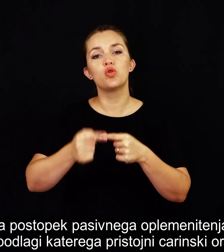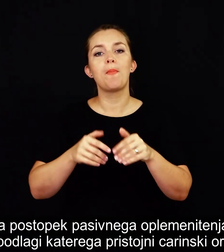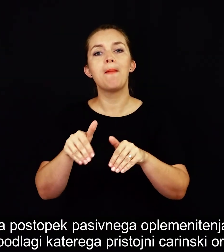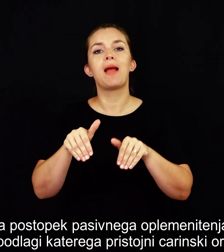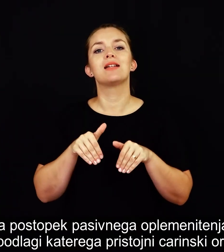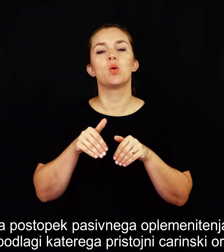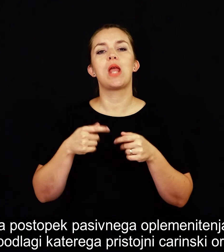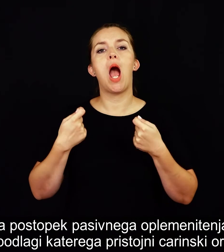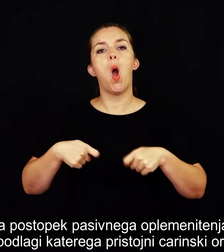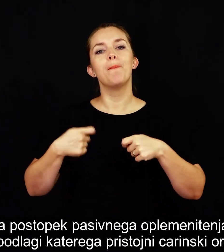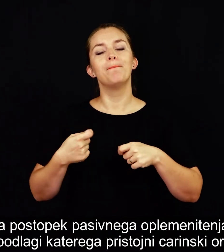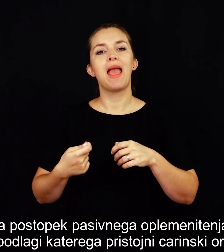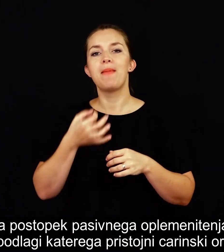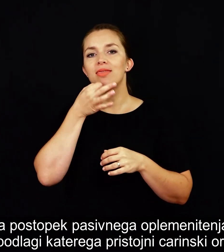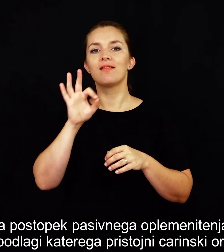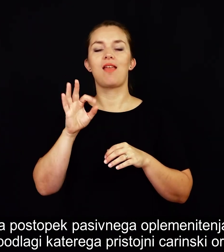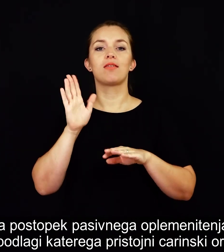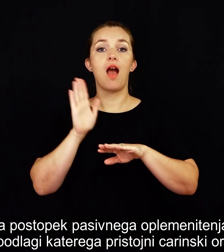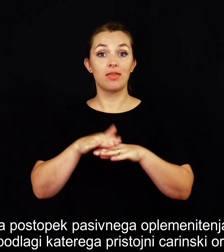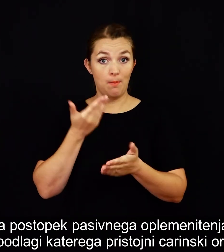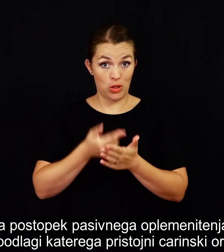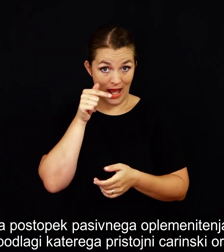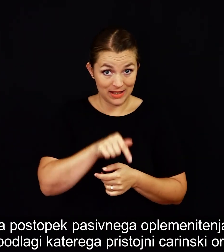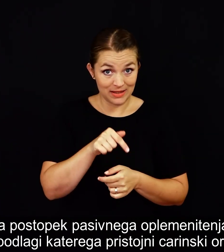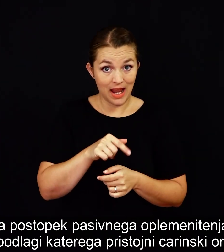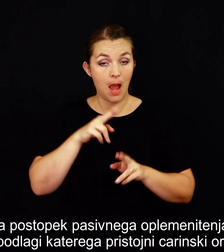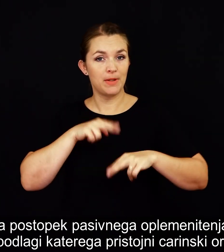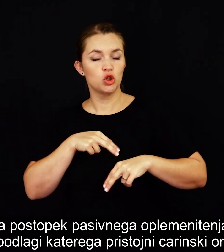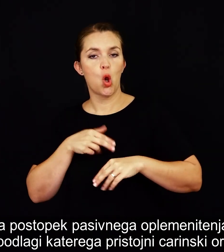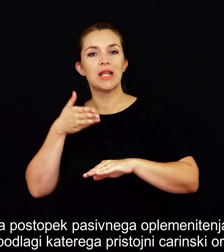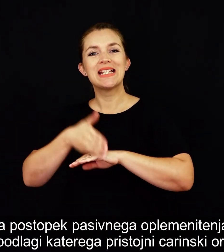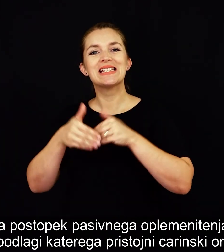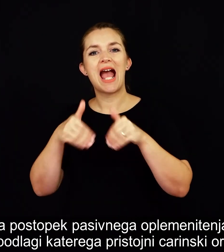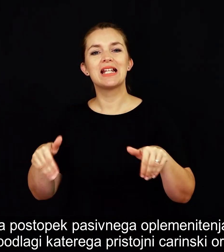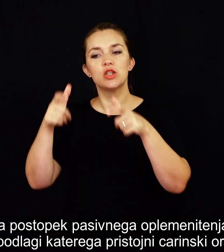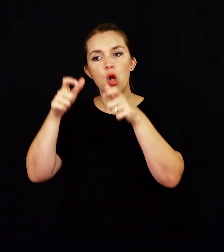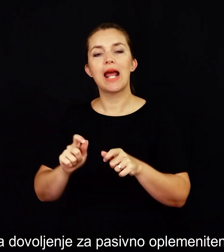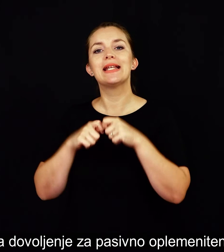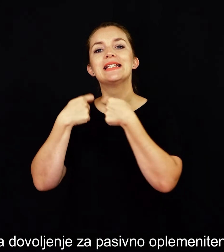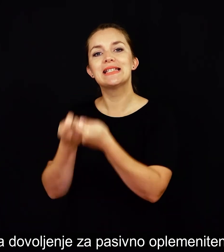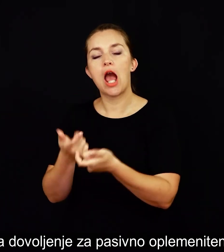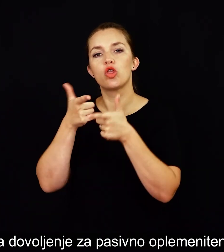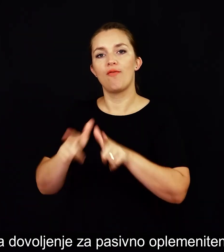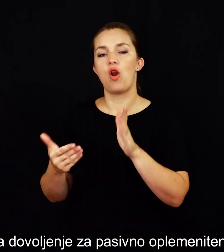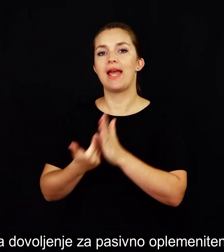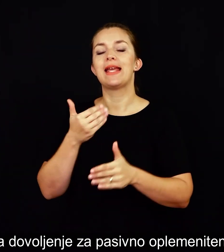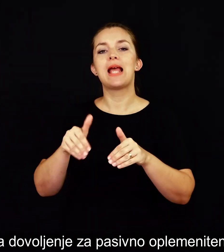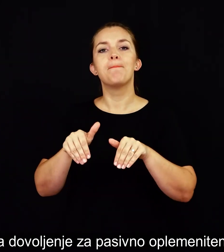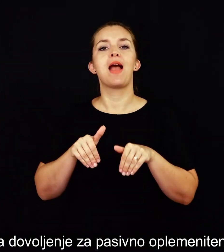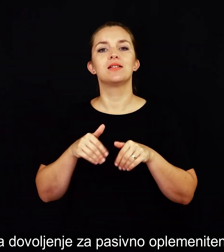pasivnega oplemenitenja, na podlagi katerega pristojni carinski organ izda dovoljenje za pasivno